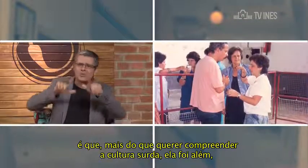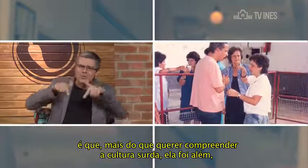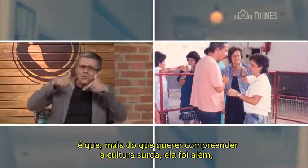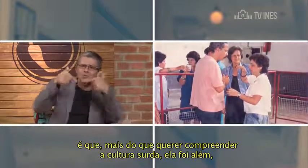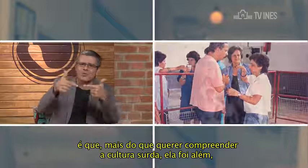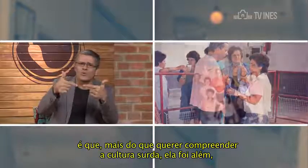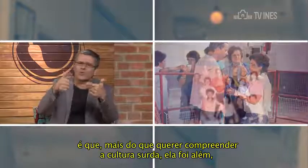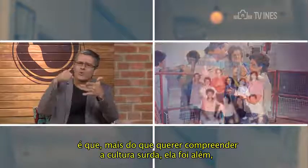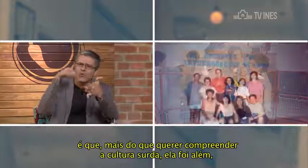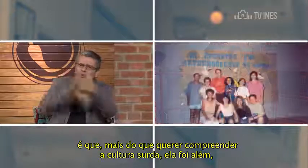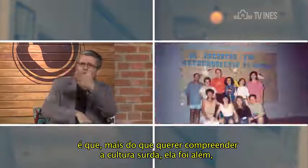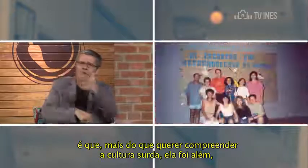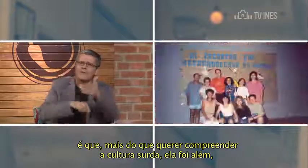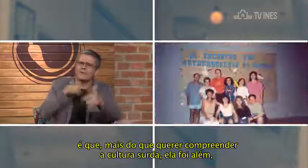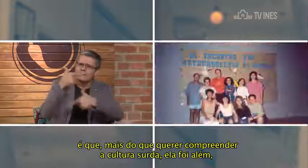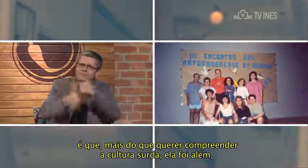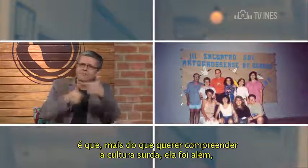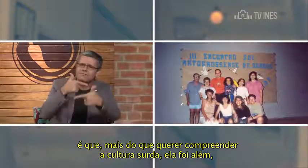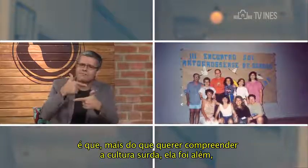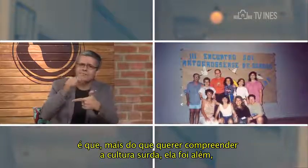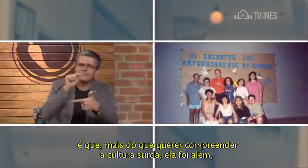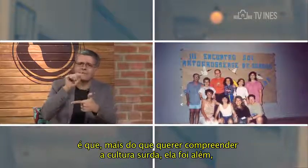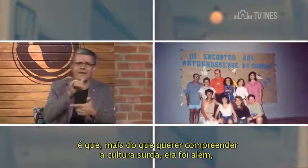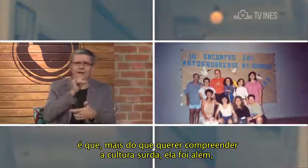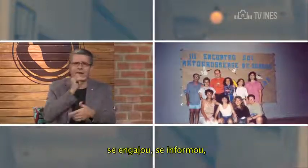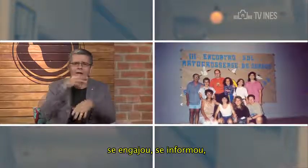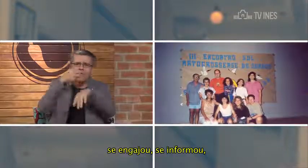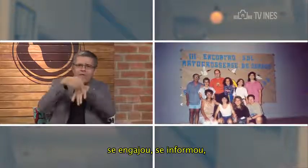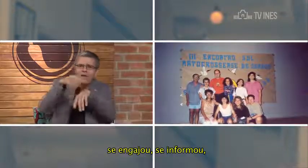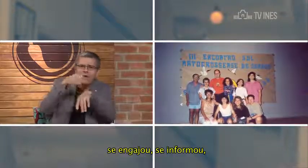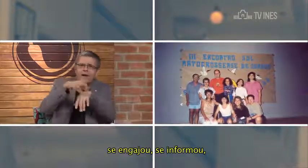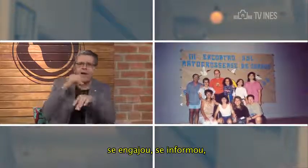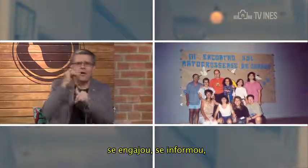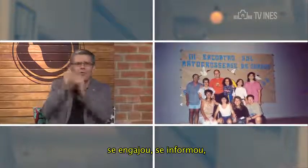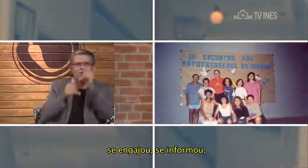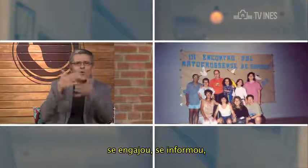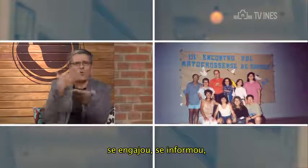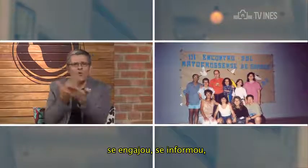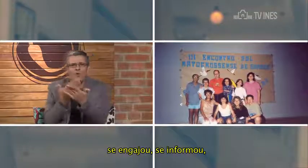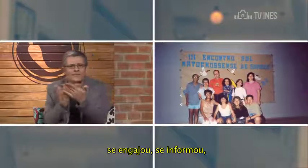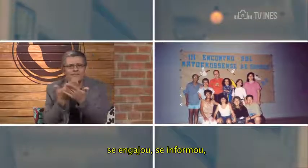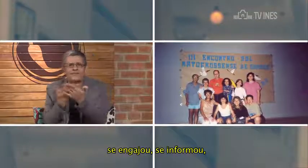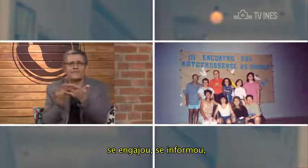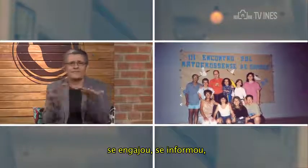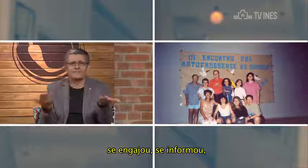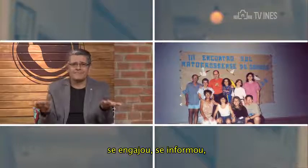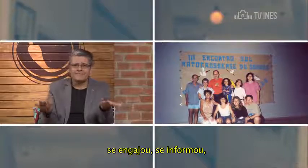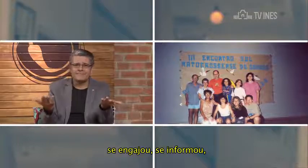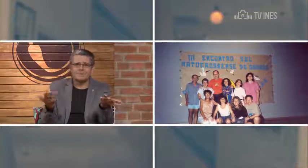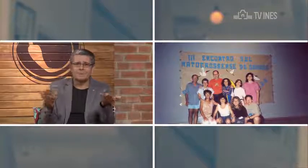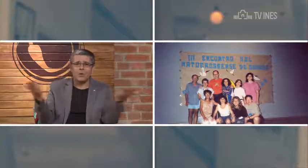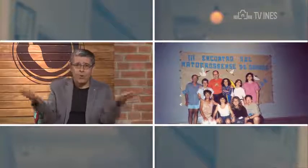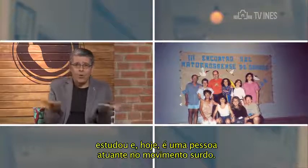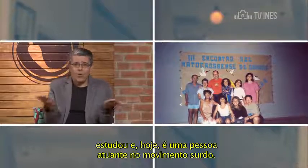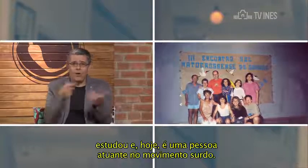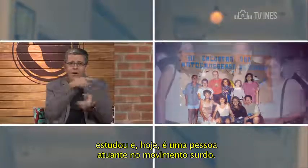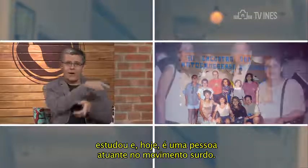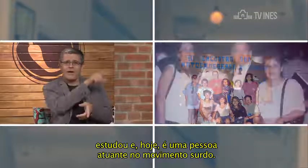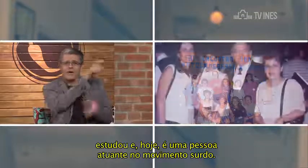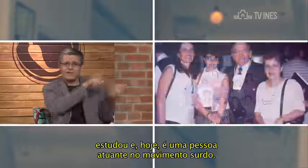A cultura surda Ela foi além Se engajou Se informou